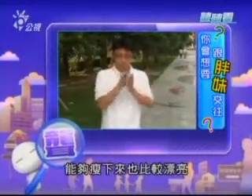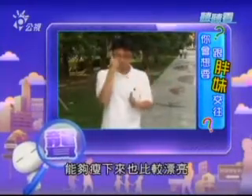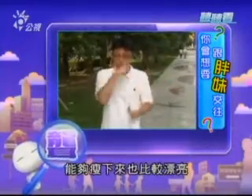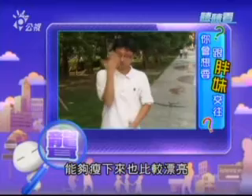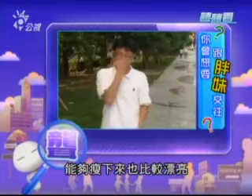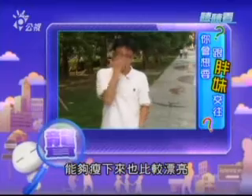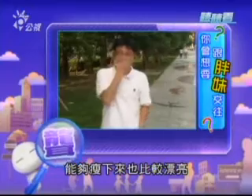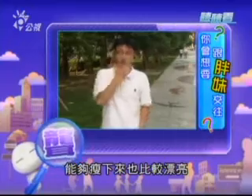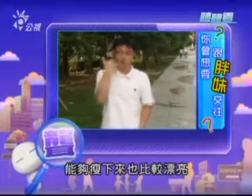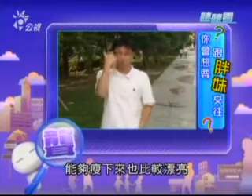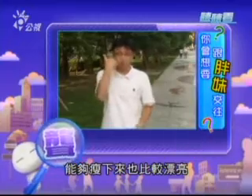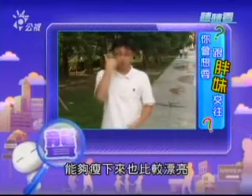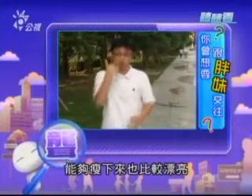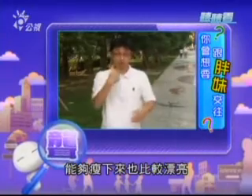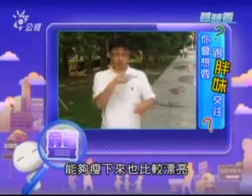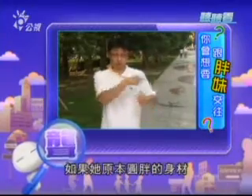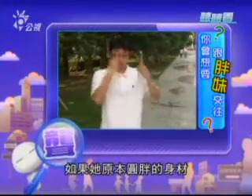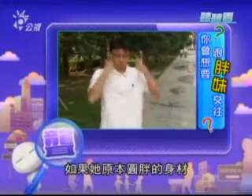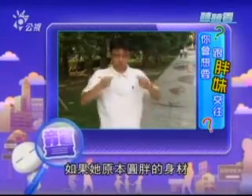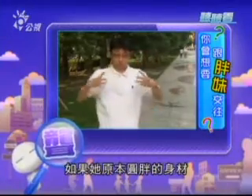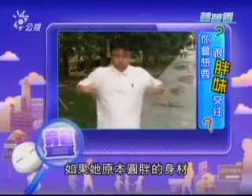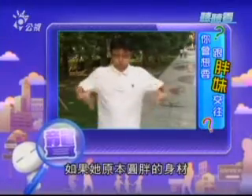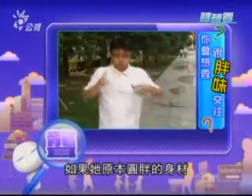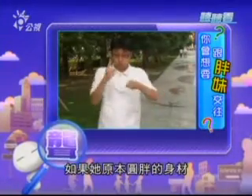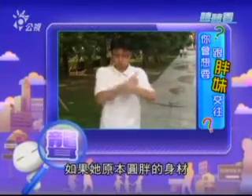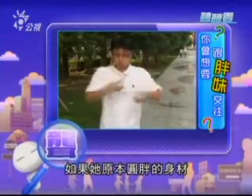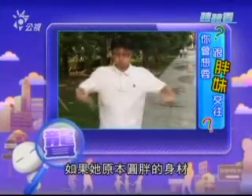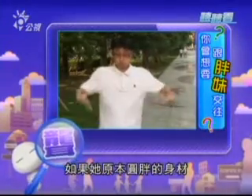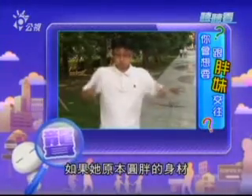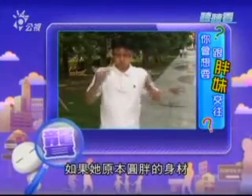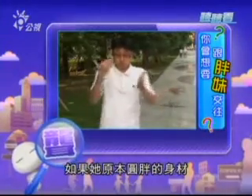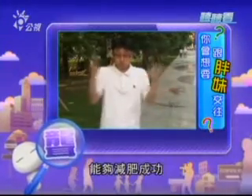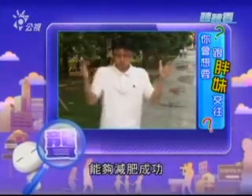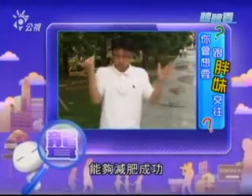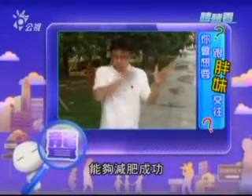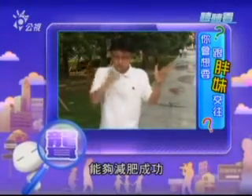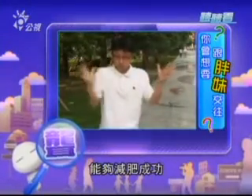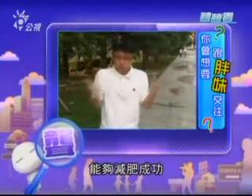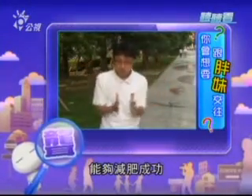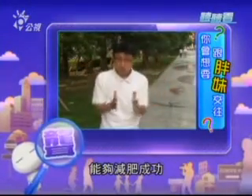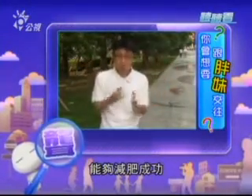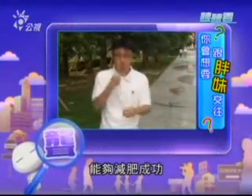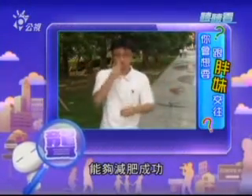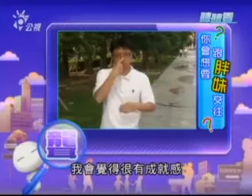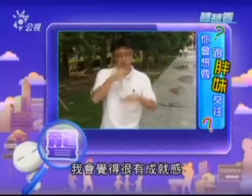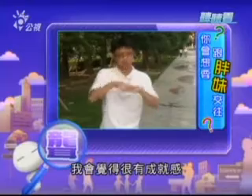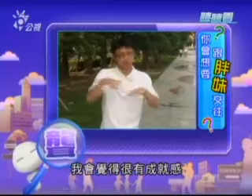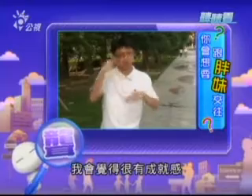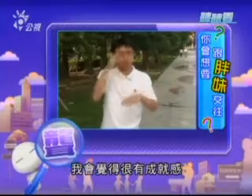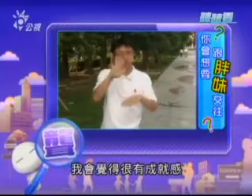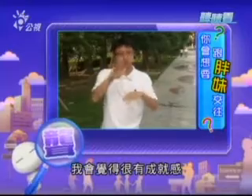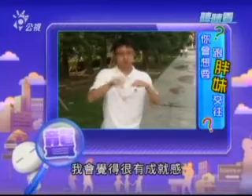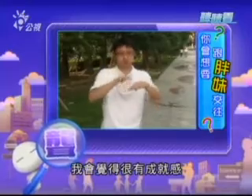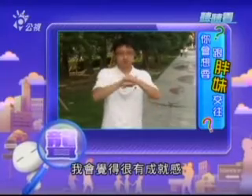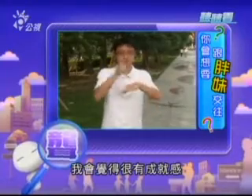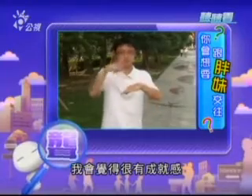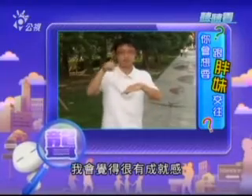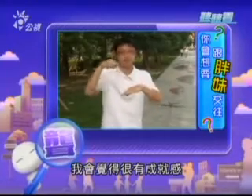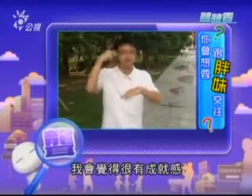够瘦下来也比较漂亮。如果她原本圆胖的身材能够减肥成功，我会觉得很有成就